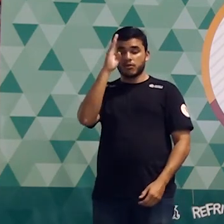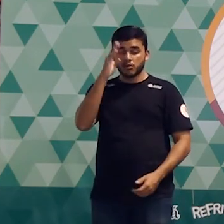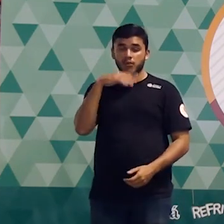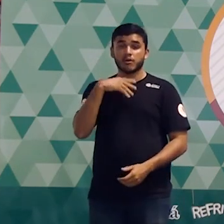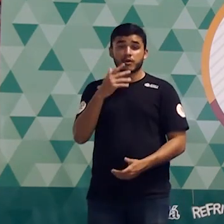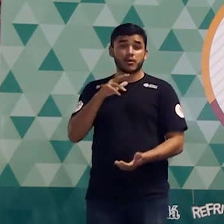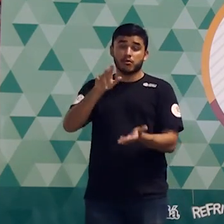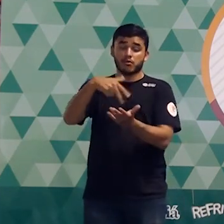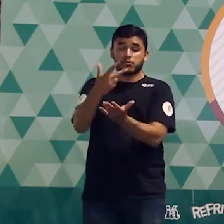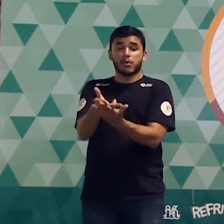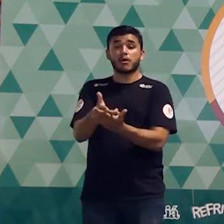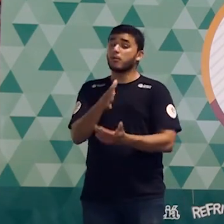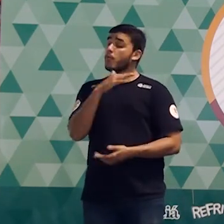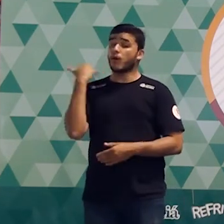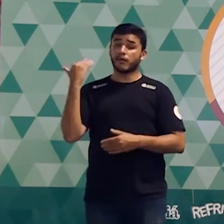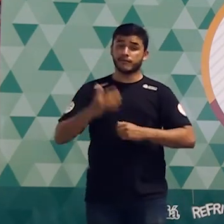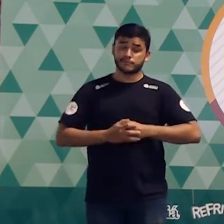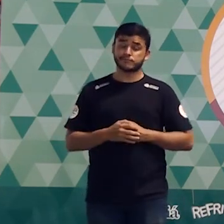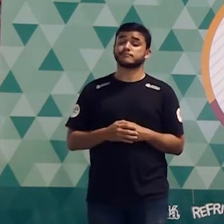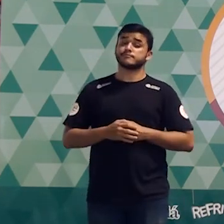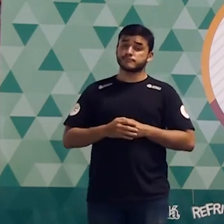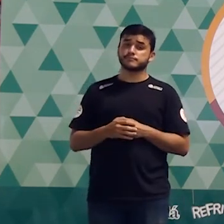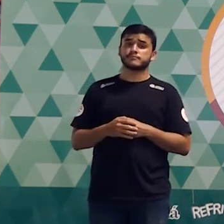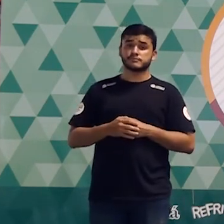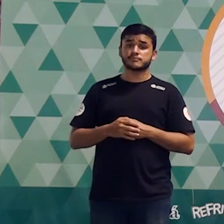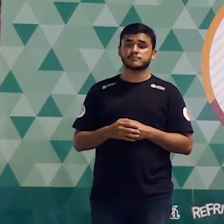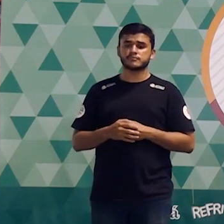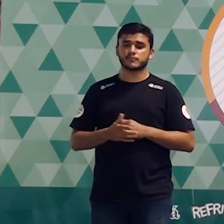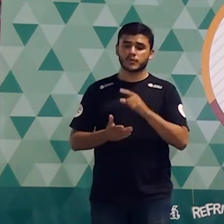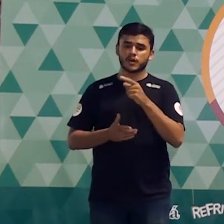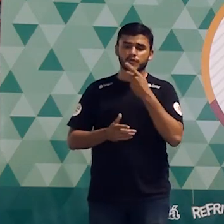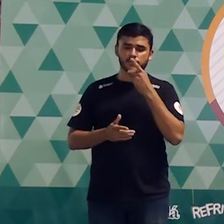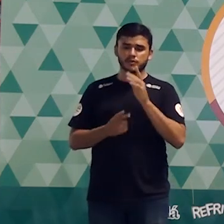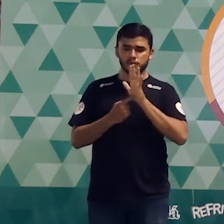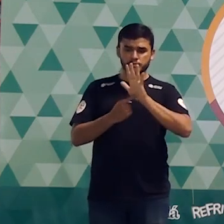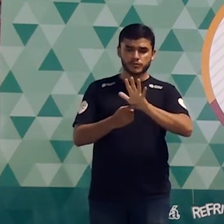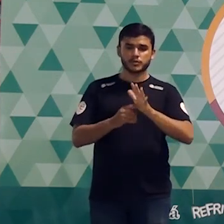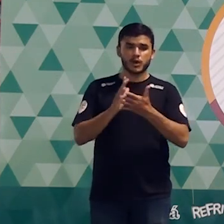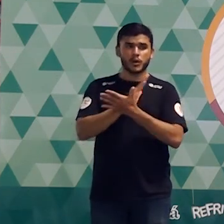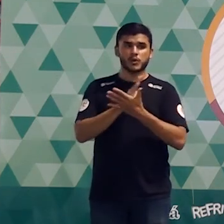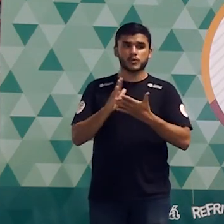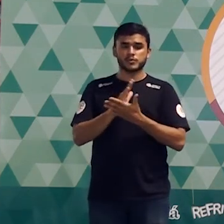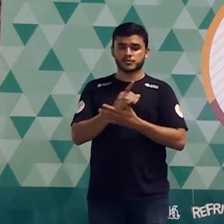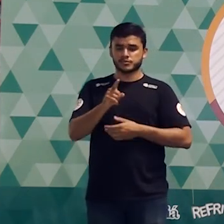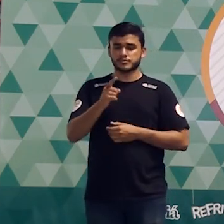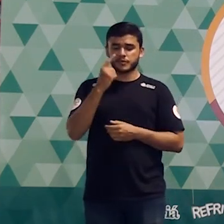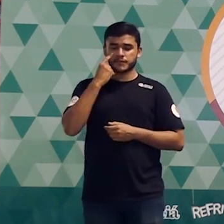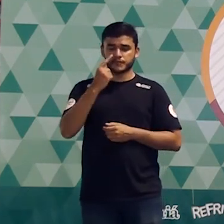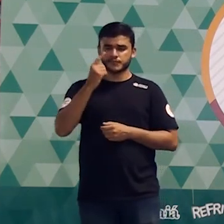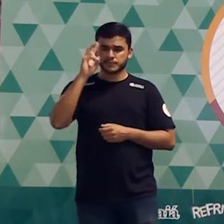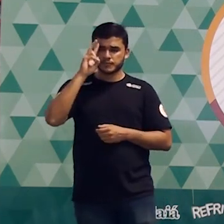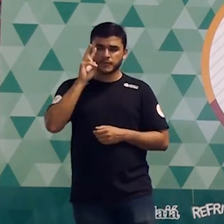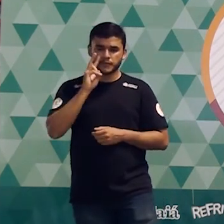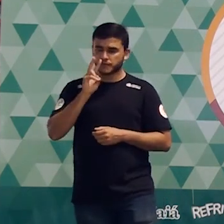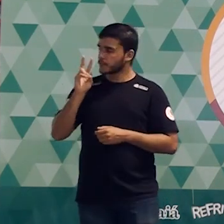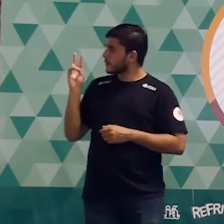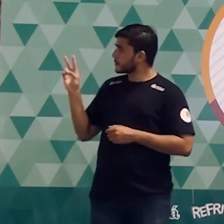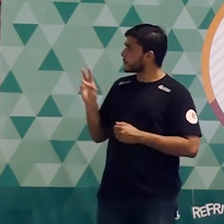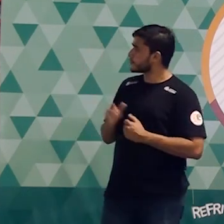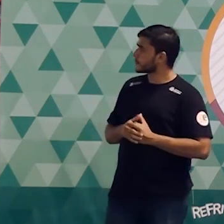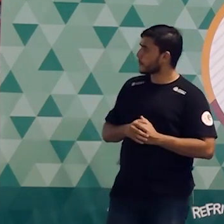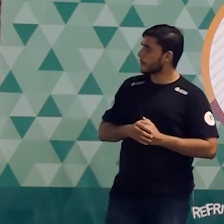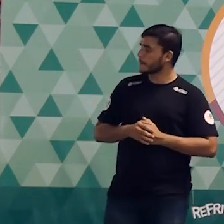sangue. Só para ter uma ideia, isso aqui são alguns instrumentos que se usavam nessa época. Vamos ver se dá para enxergar eles